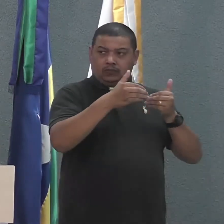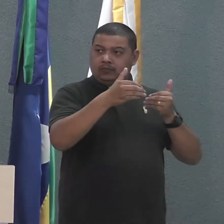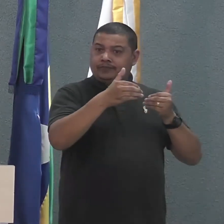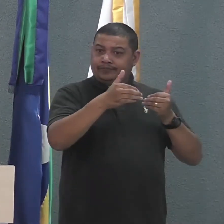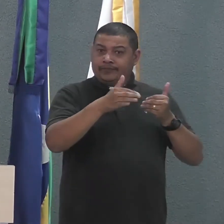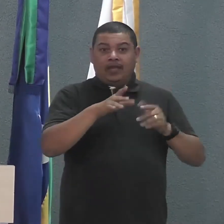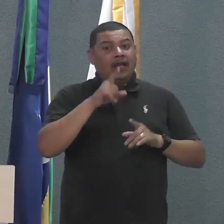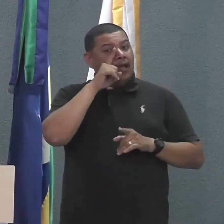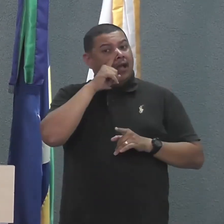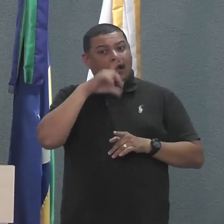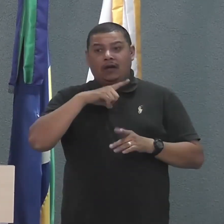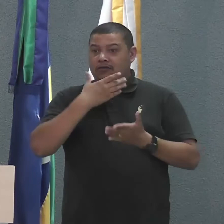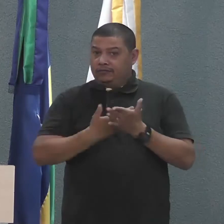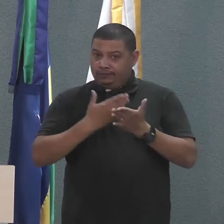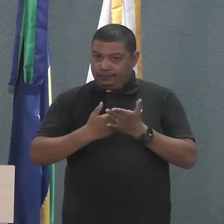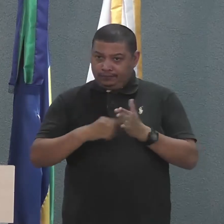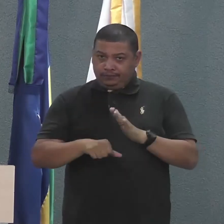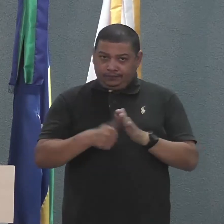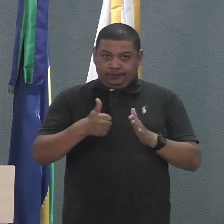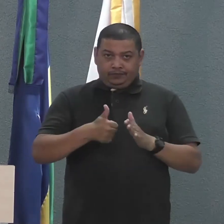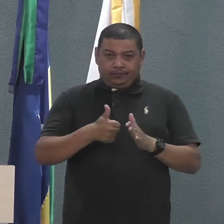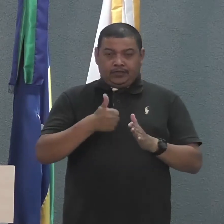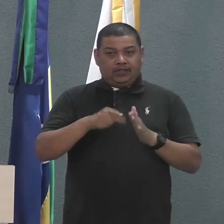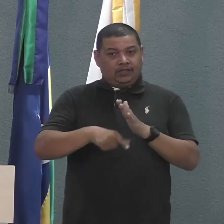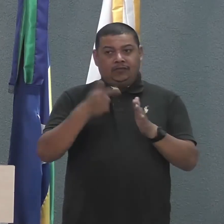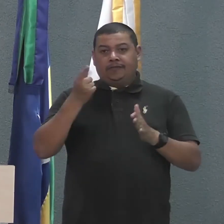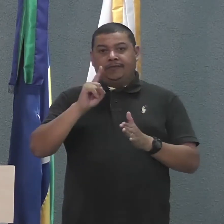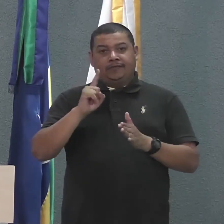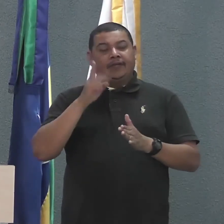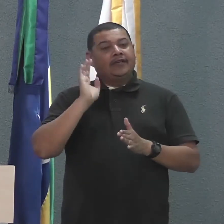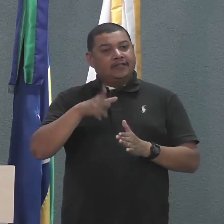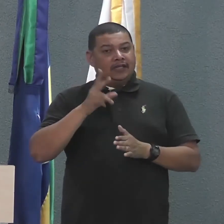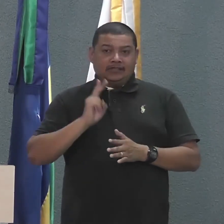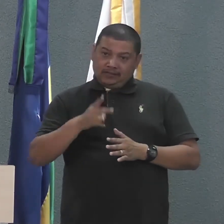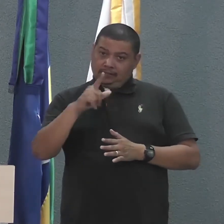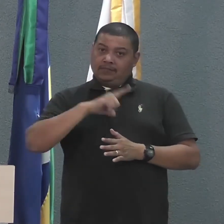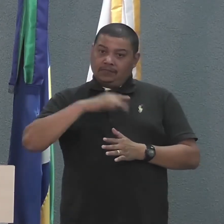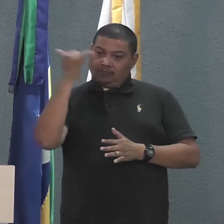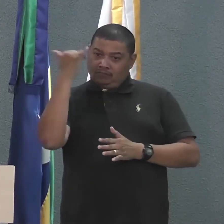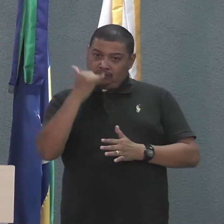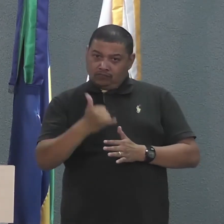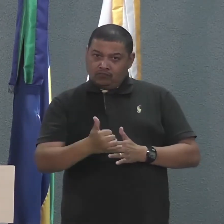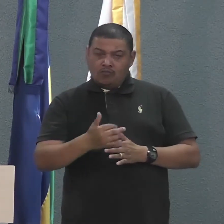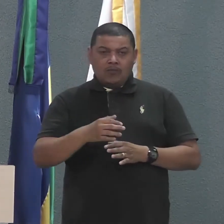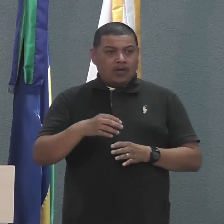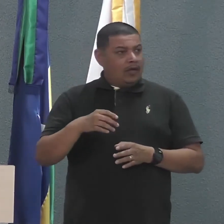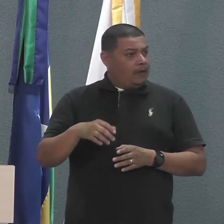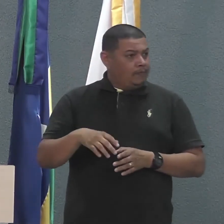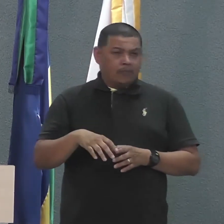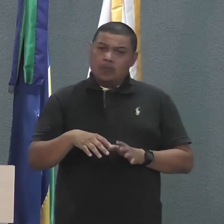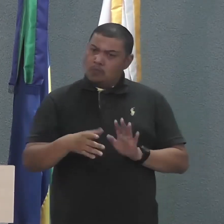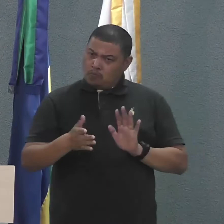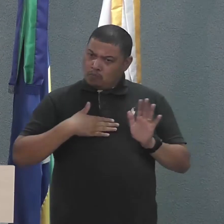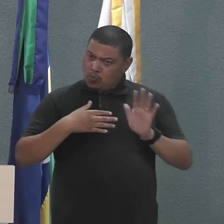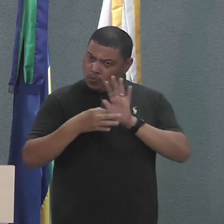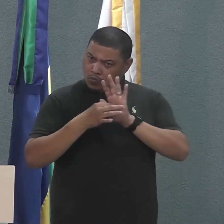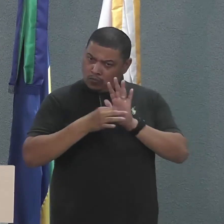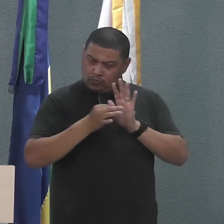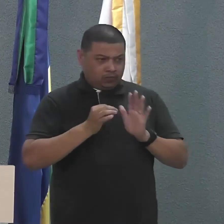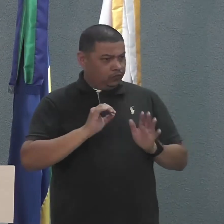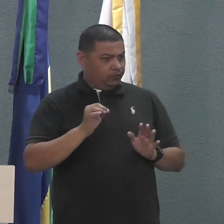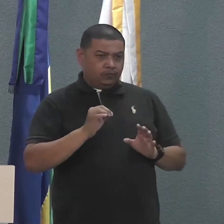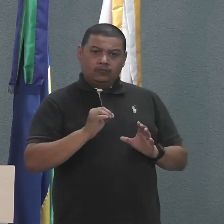corre risco. Então, não é a primeira, não é a segunda vez que isso acontece. Eu acredito que essa casa precisa